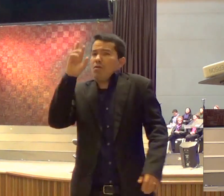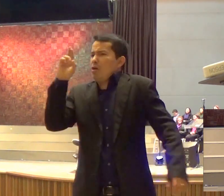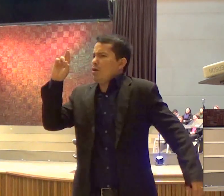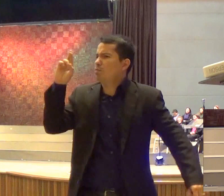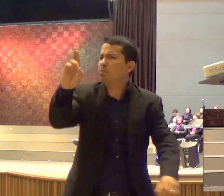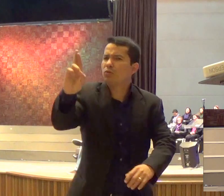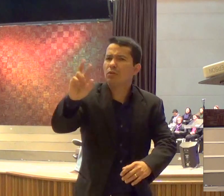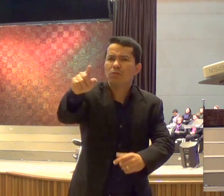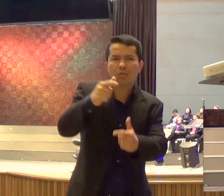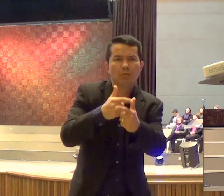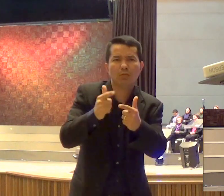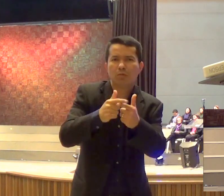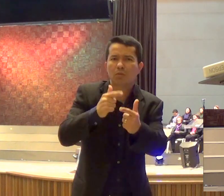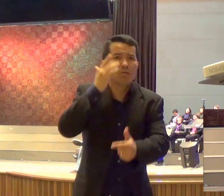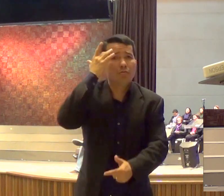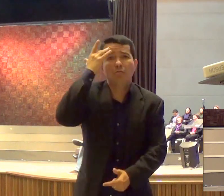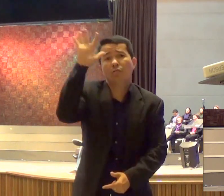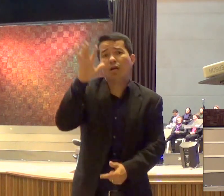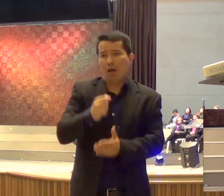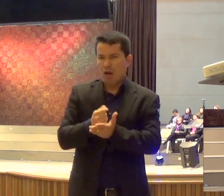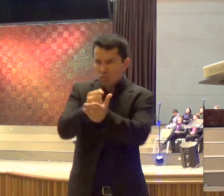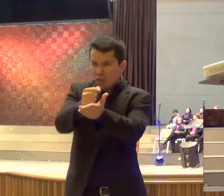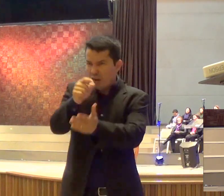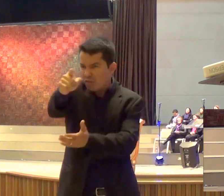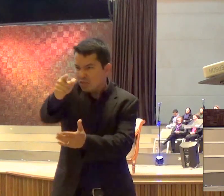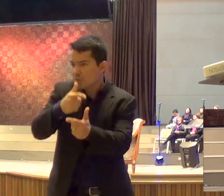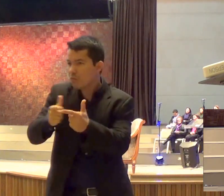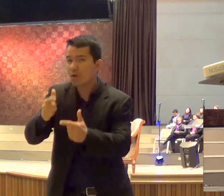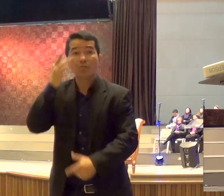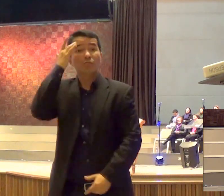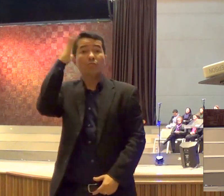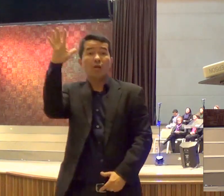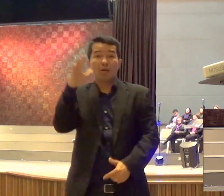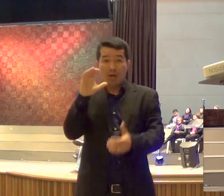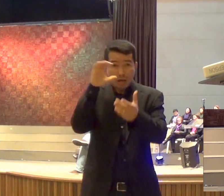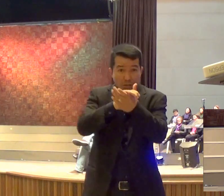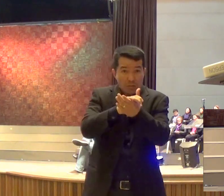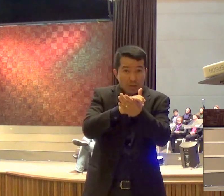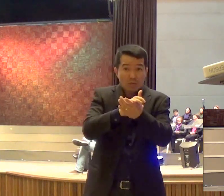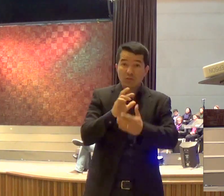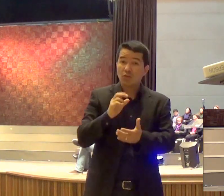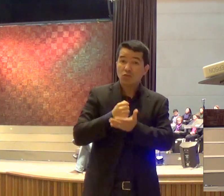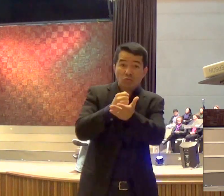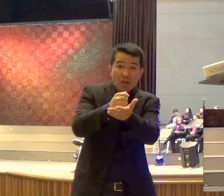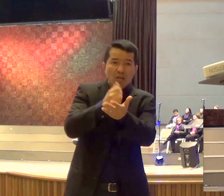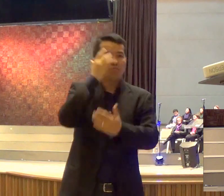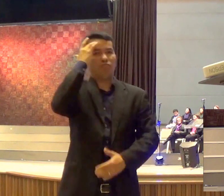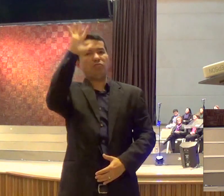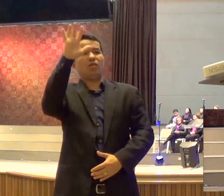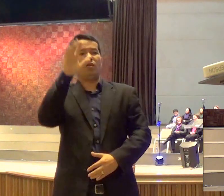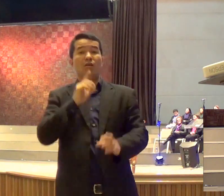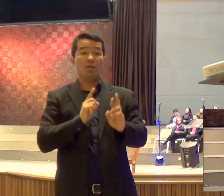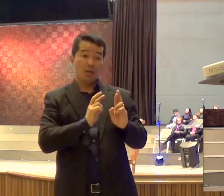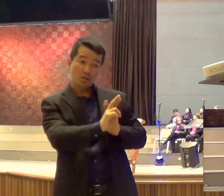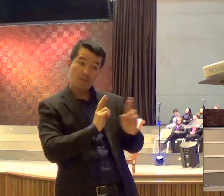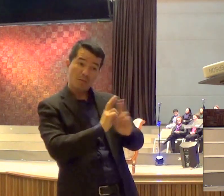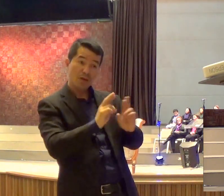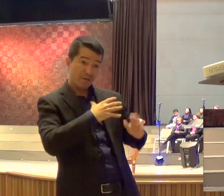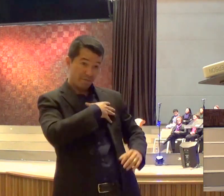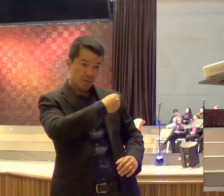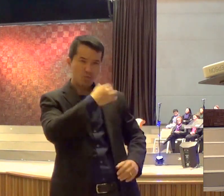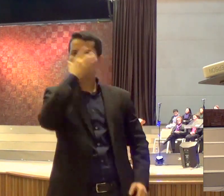para todas as situações que de repente você tá enfrentando na sua vida o seu casamento na relação com seus filhos na sua caminhada